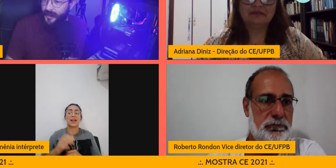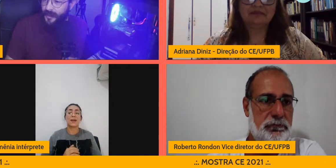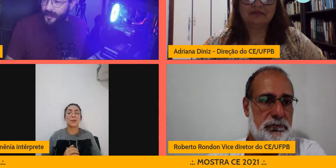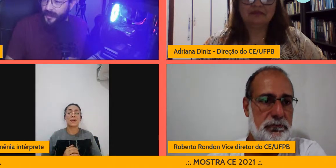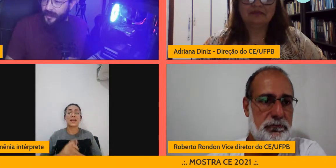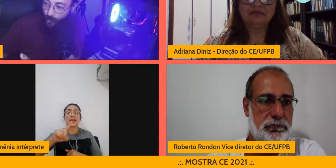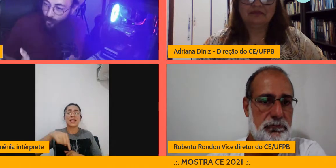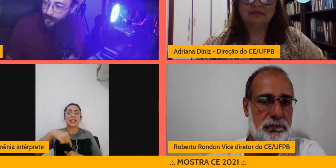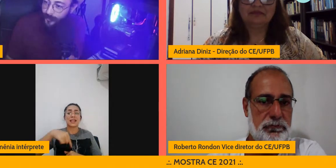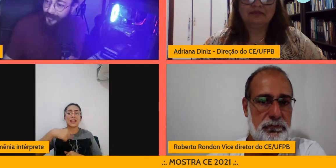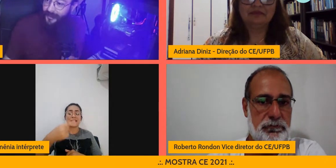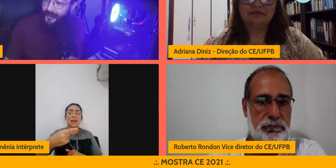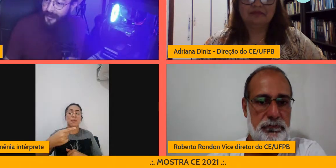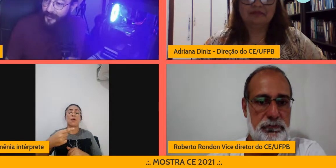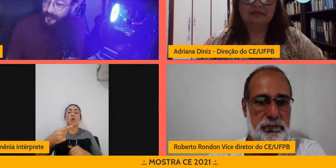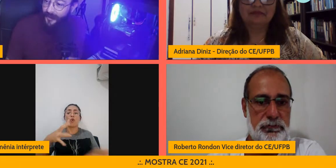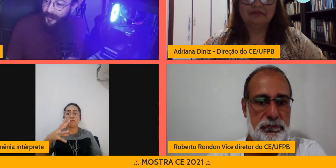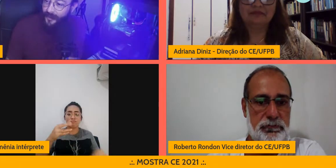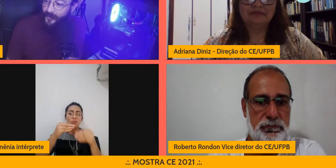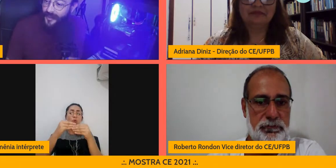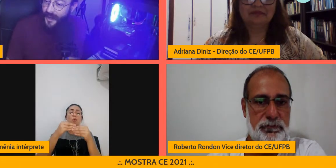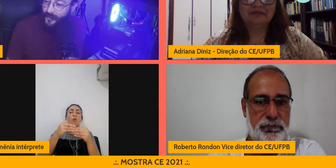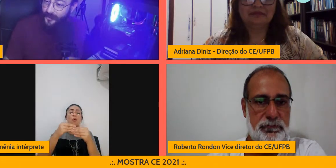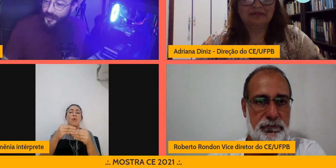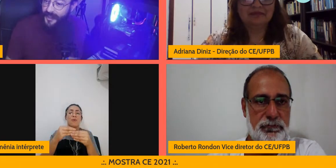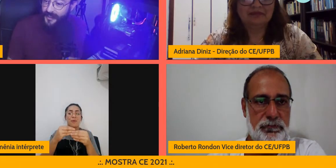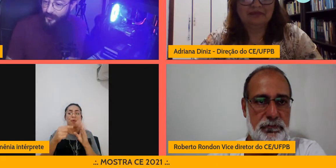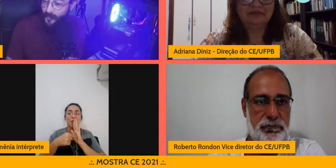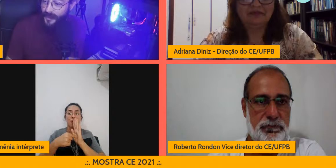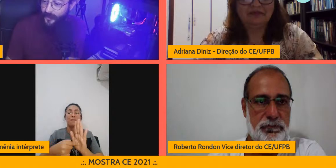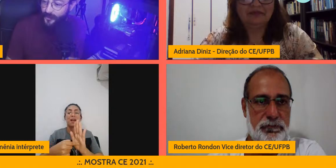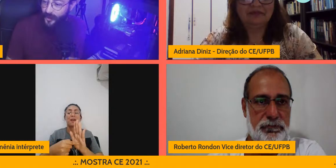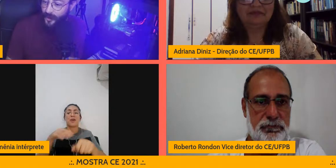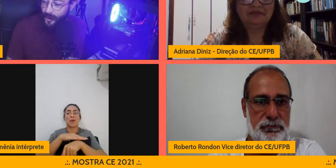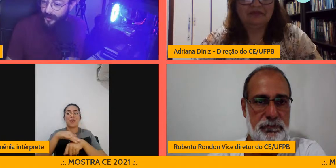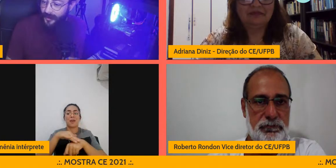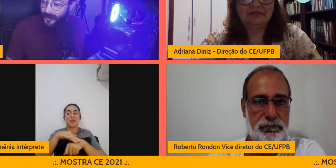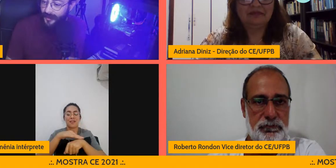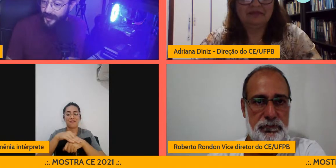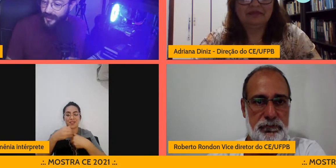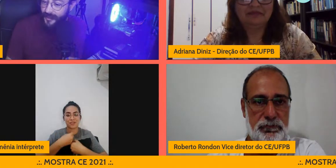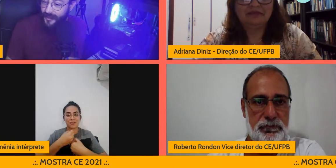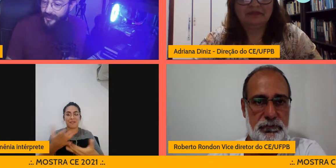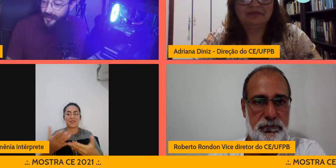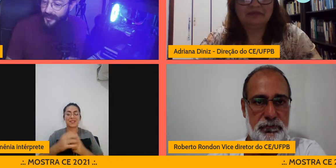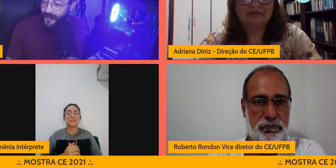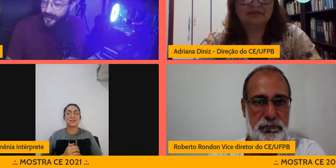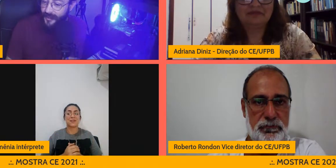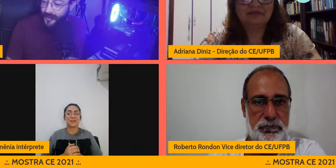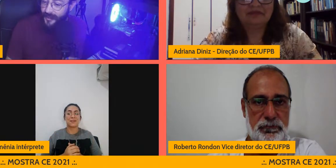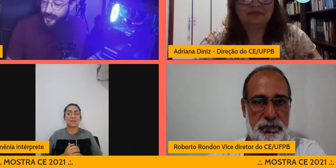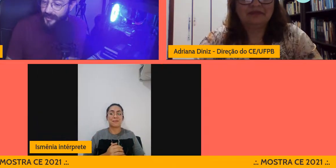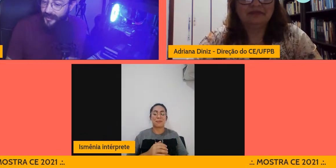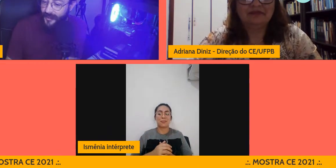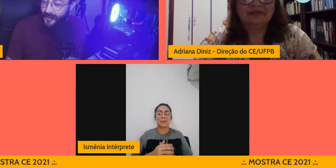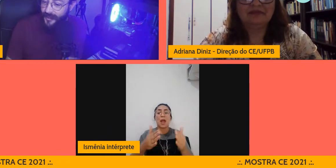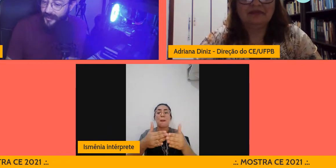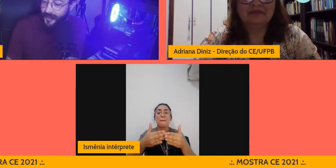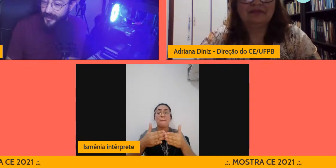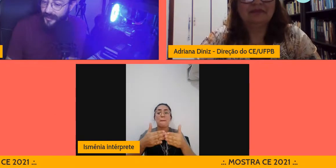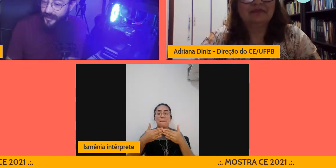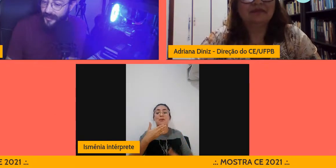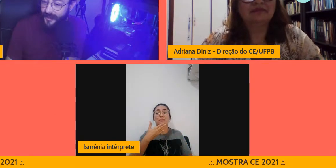num agrupamento, né, para vir conversar com vocês. Então vou passar o vídeo agora, dá licença aqui a Rondon,